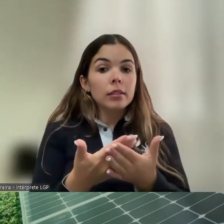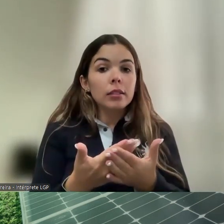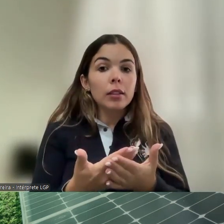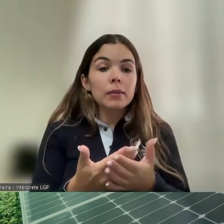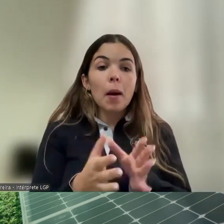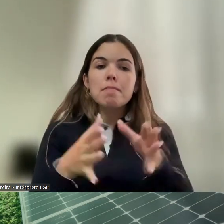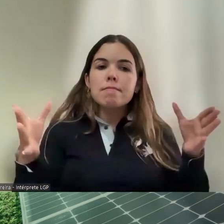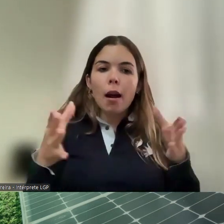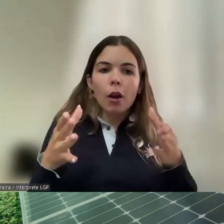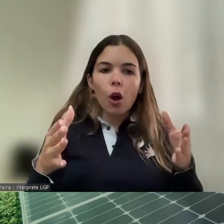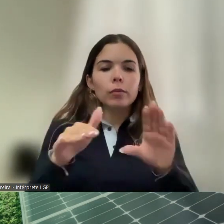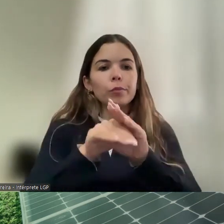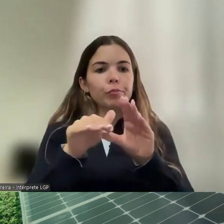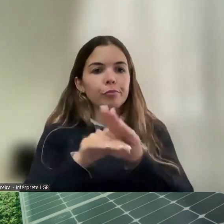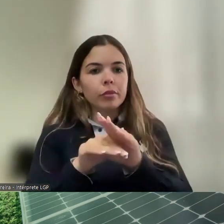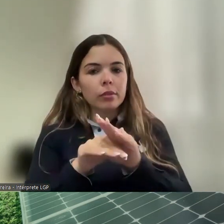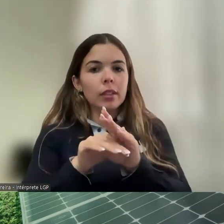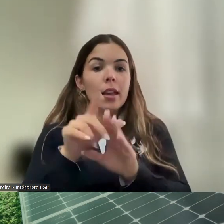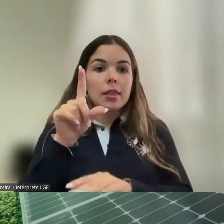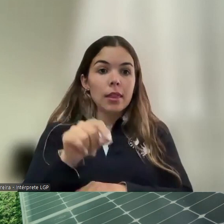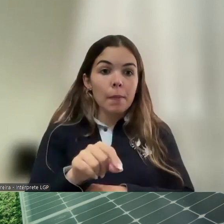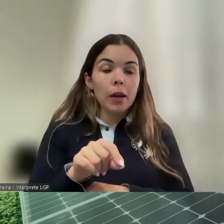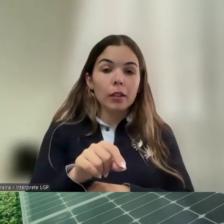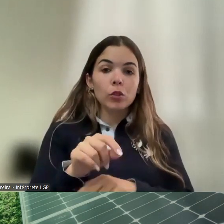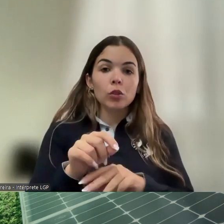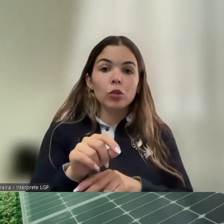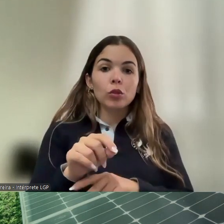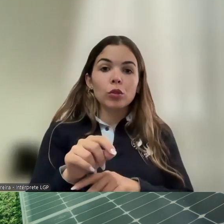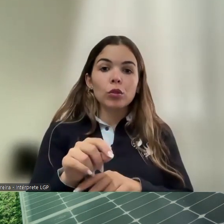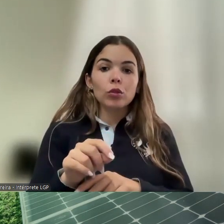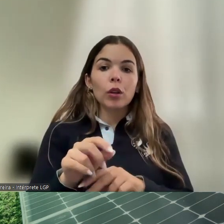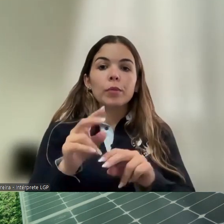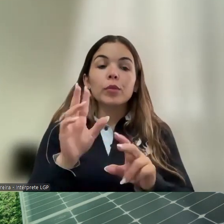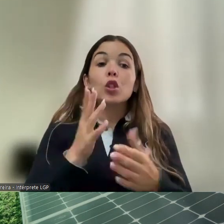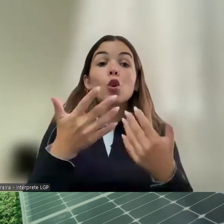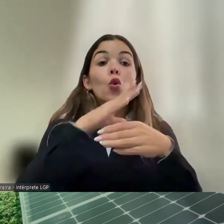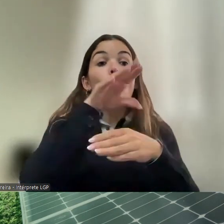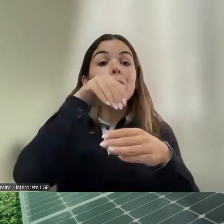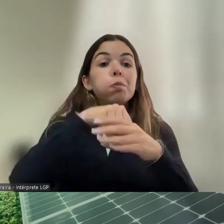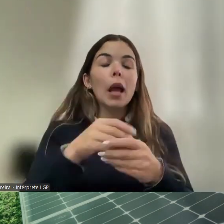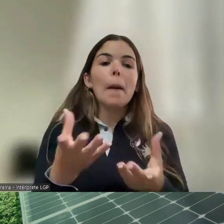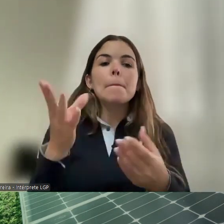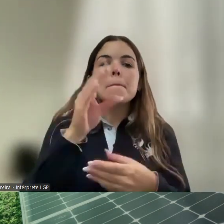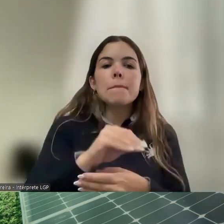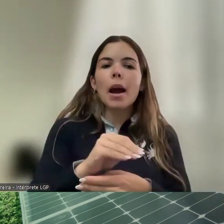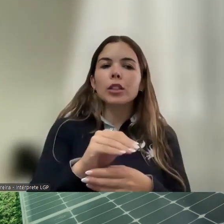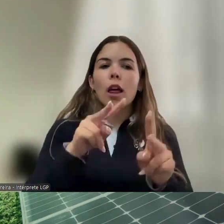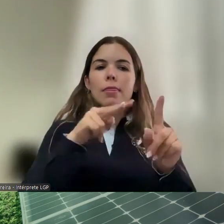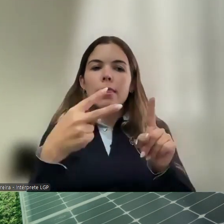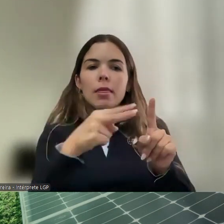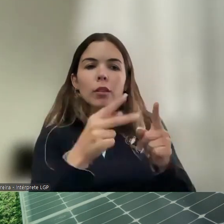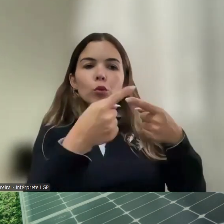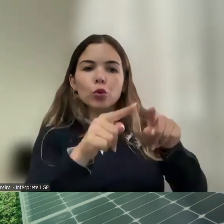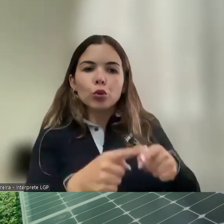maior participação e uma abordagem também mais inclusiva, para que diferentes perspectivas também sejam tidas em conta quando